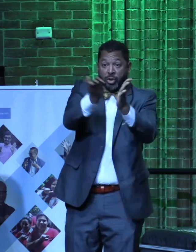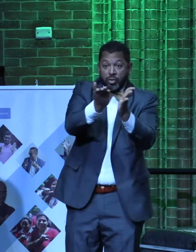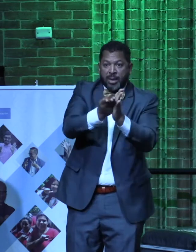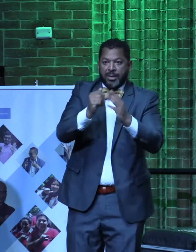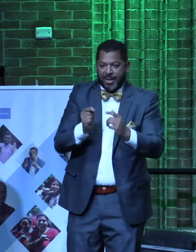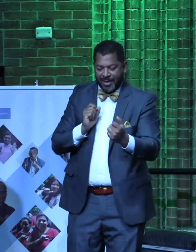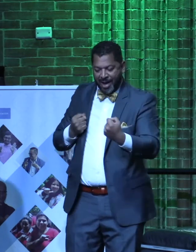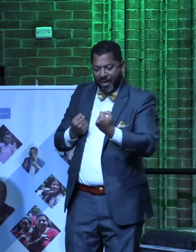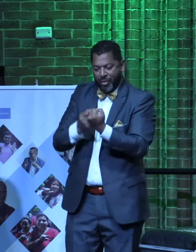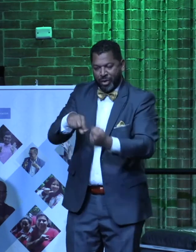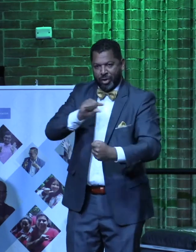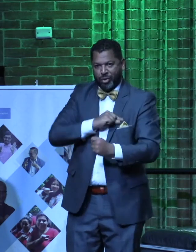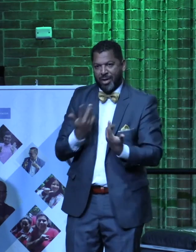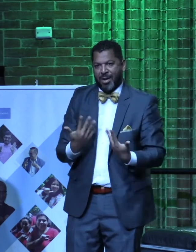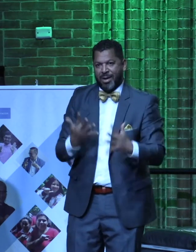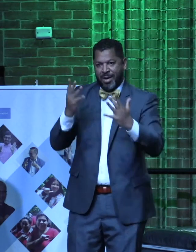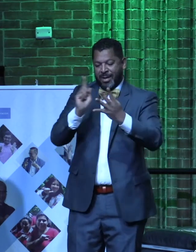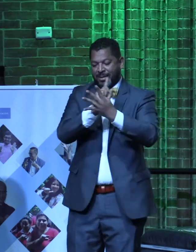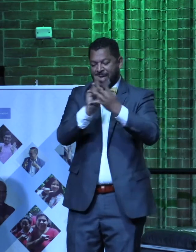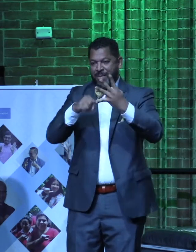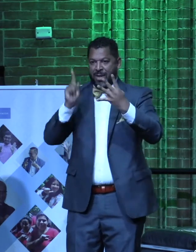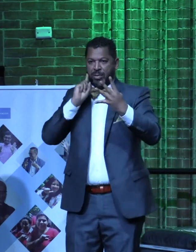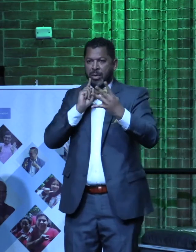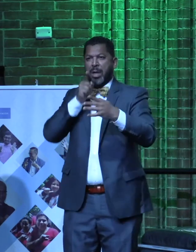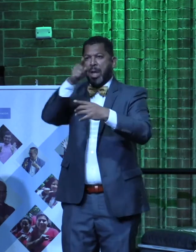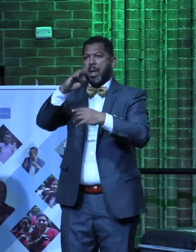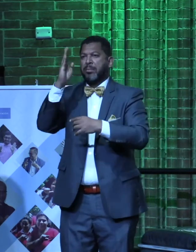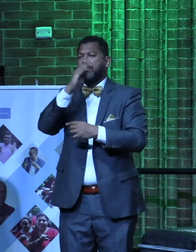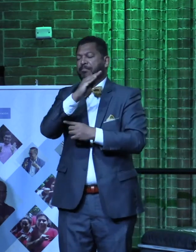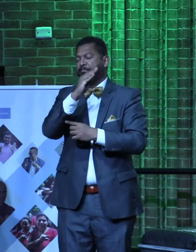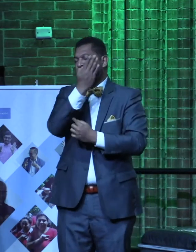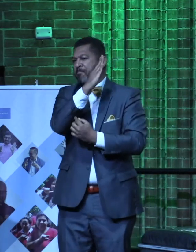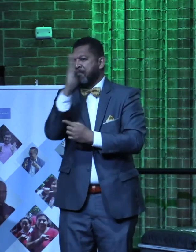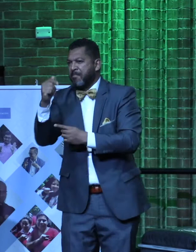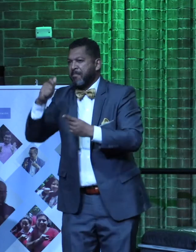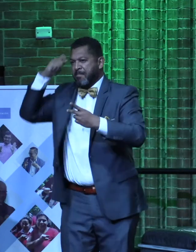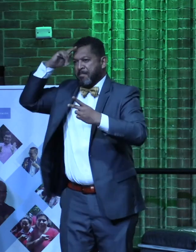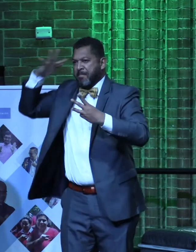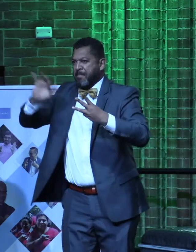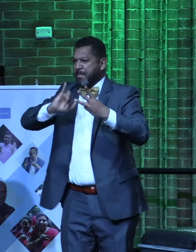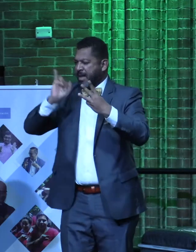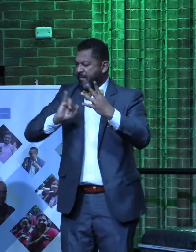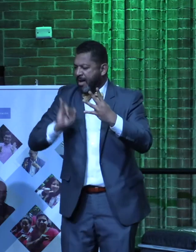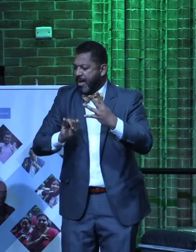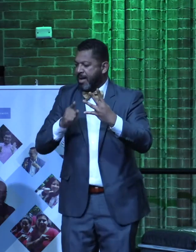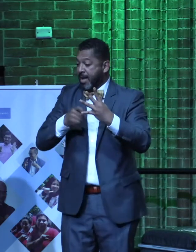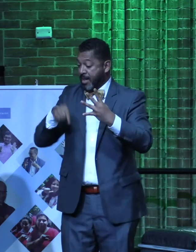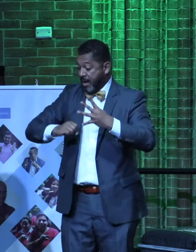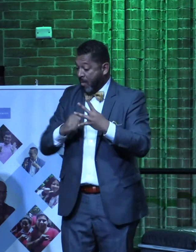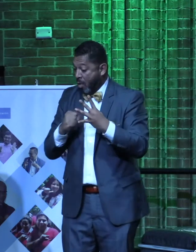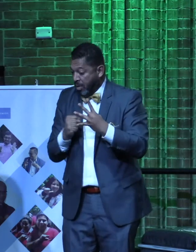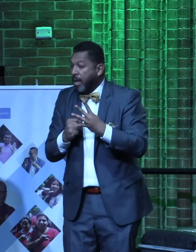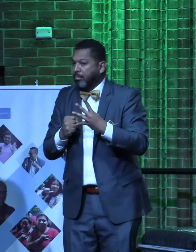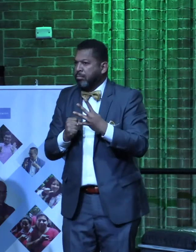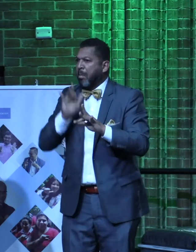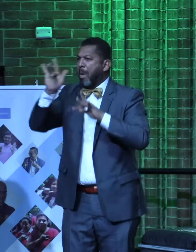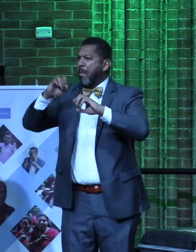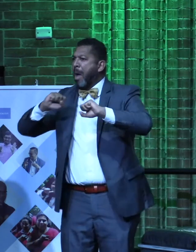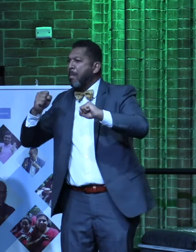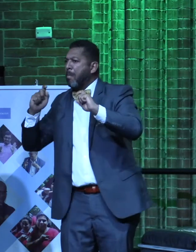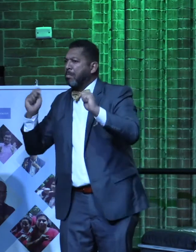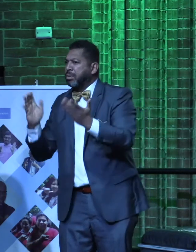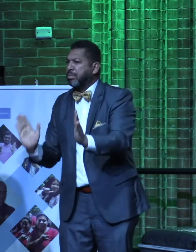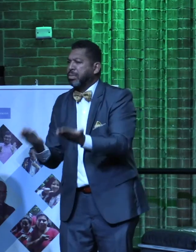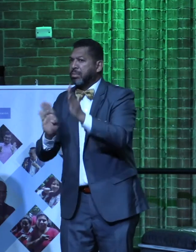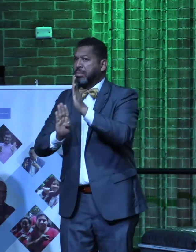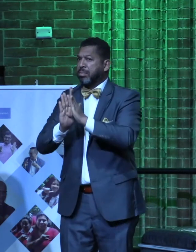estudiantes. Y allá llegamos a la ciudad de Barranquilla, a la ciudad de Cartagena, a Ibagué, estuvimos también en Bogotá y fue un resultado